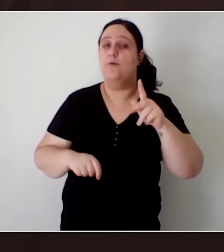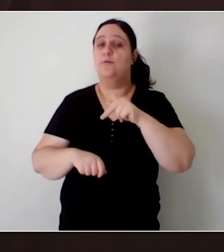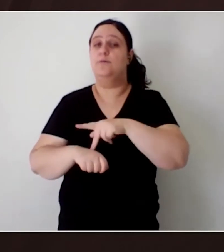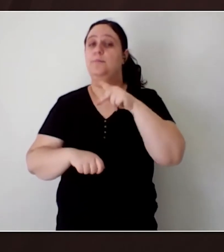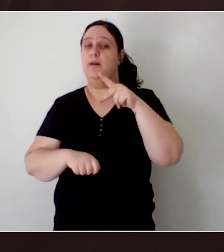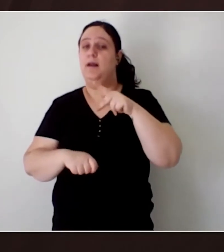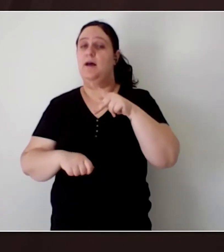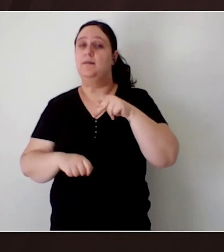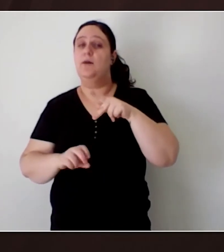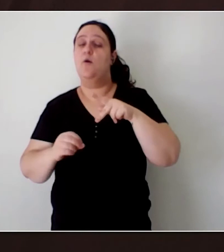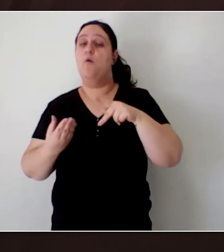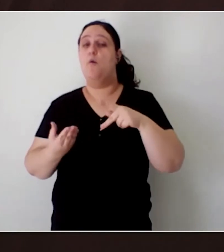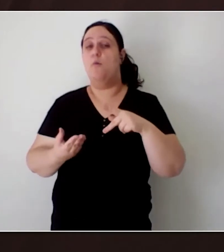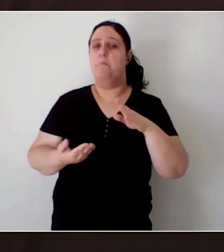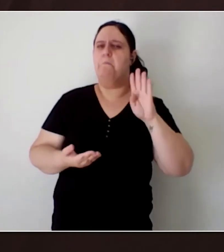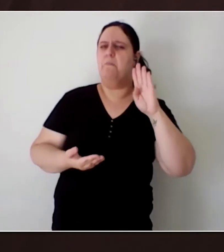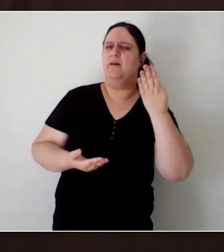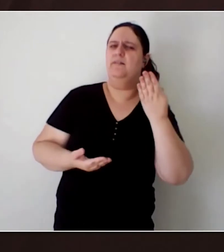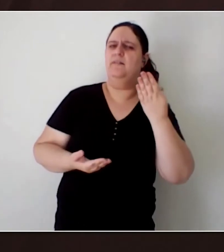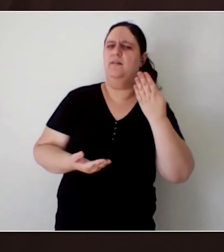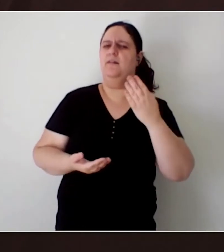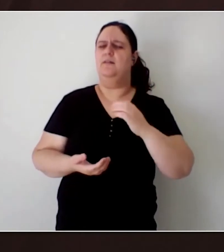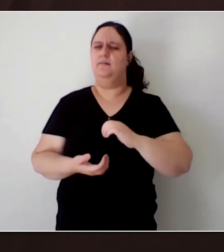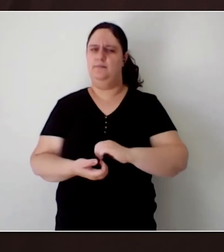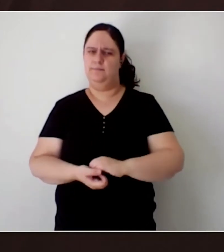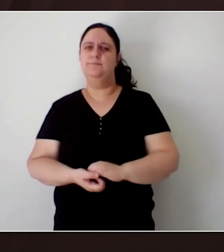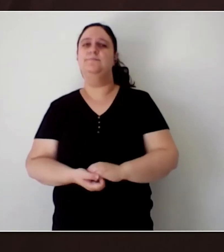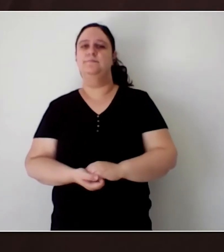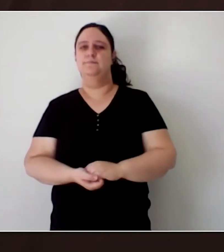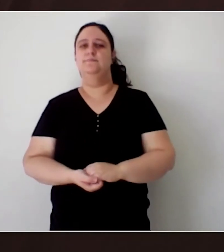Senhor precisa ter misericórdia de nós, né? Então,